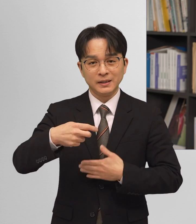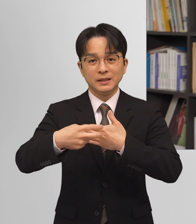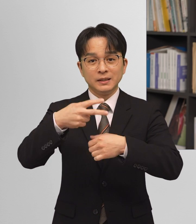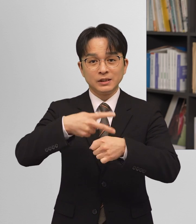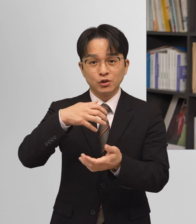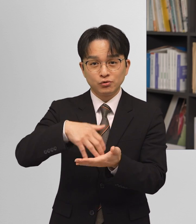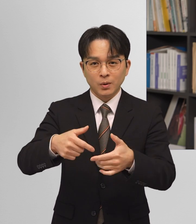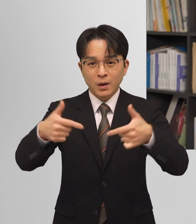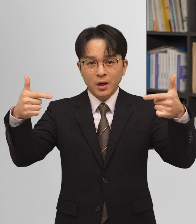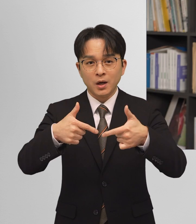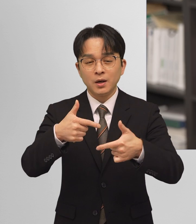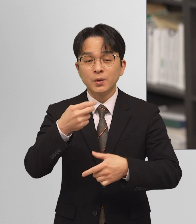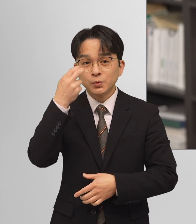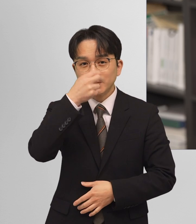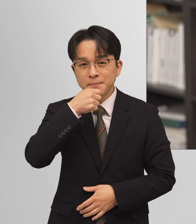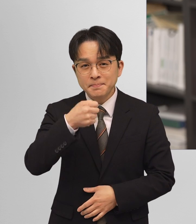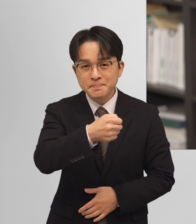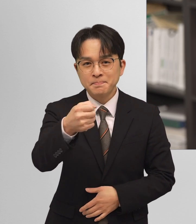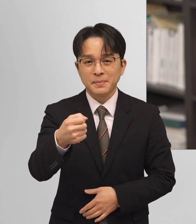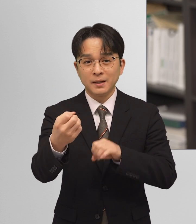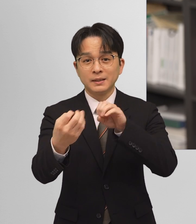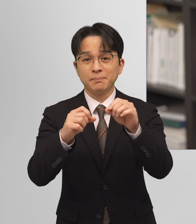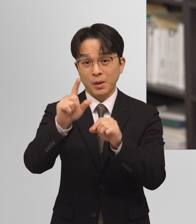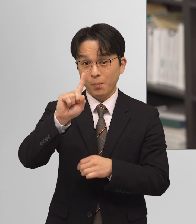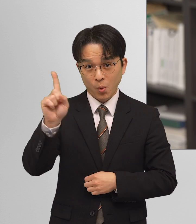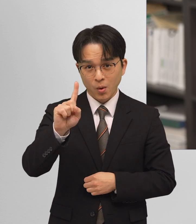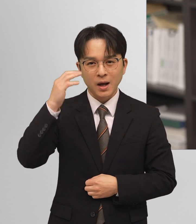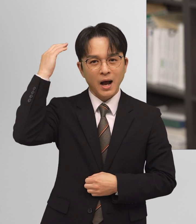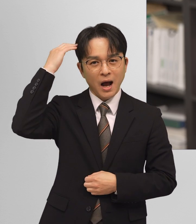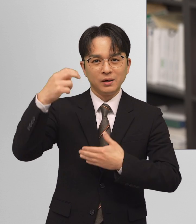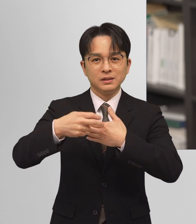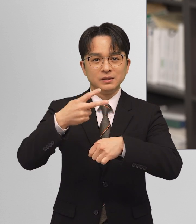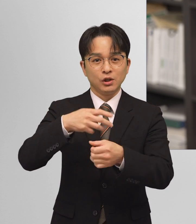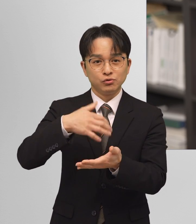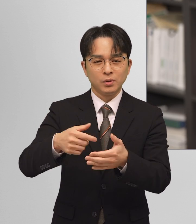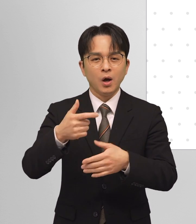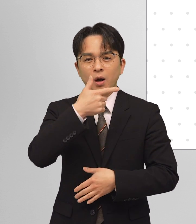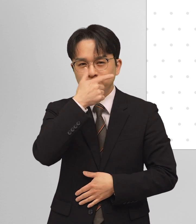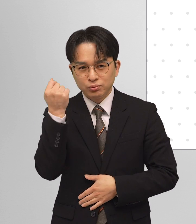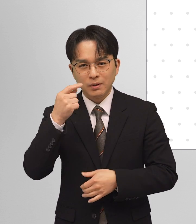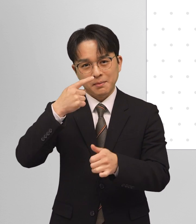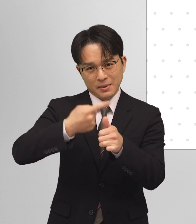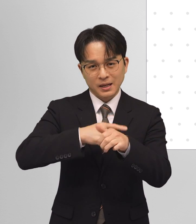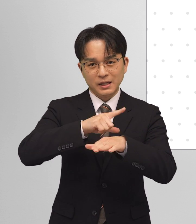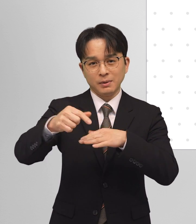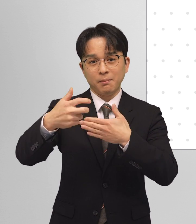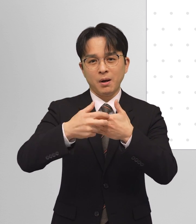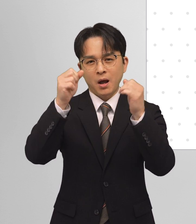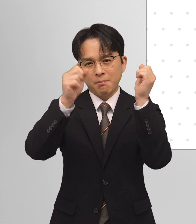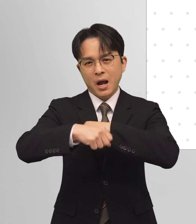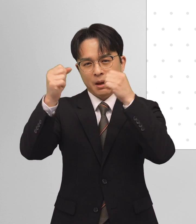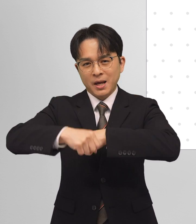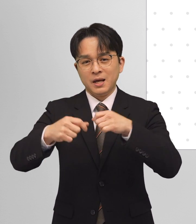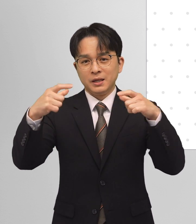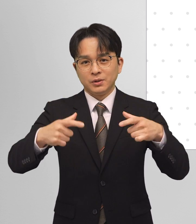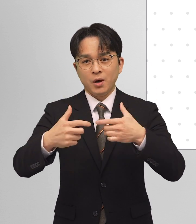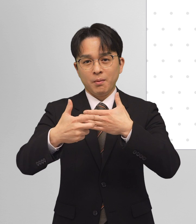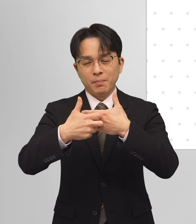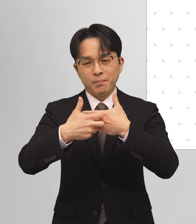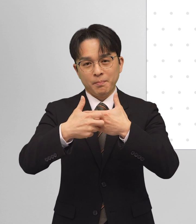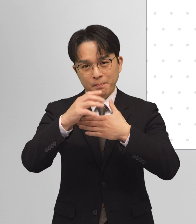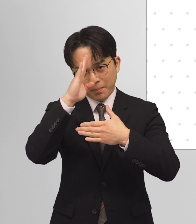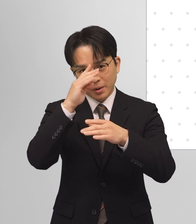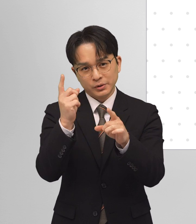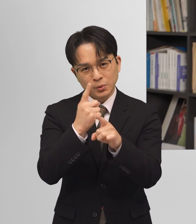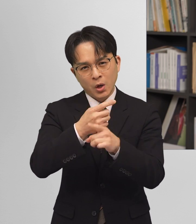대상으로 조사를 실시했는데, 매년 3000명씩 10년간 늘리는 부분에 대해서 국민들의 75%가 찬성을 하는